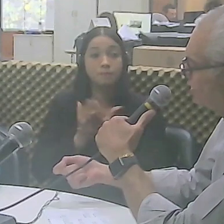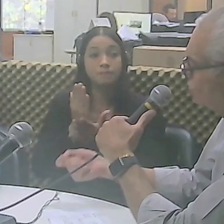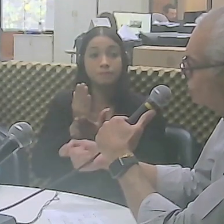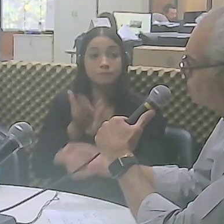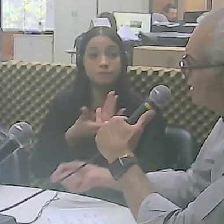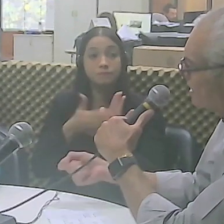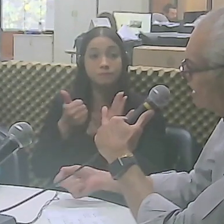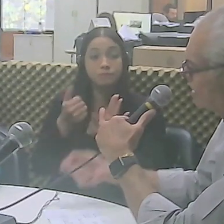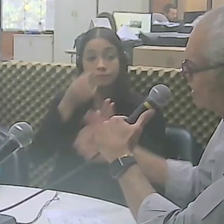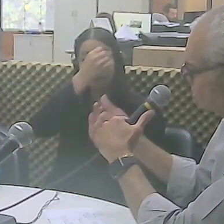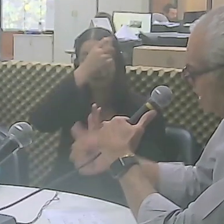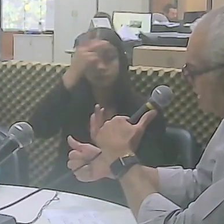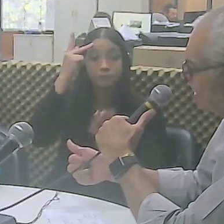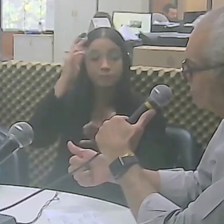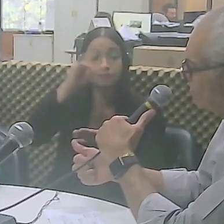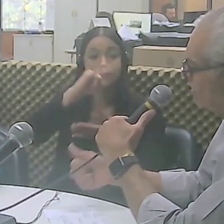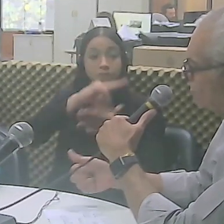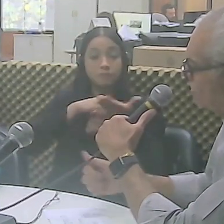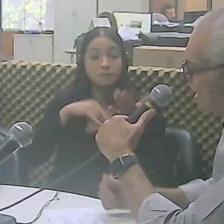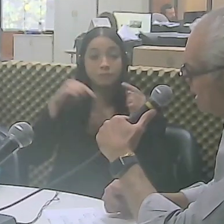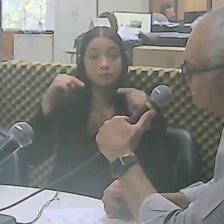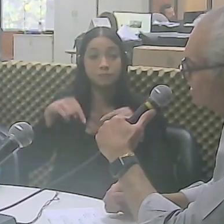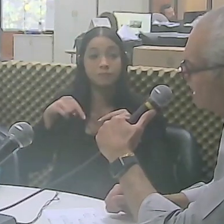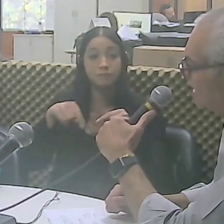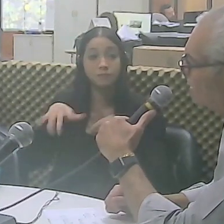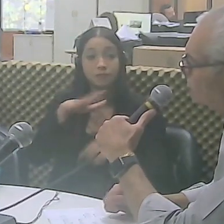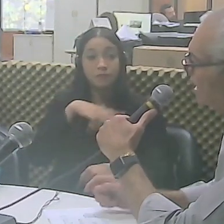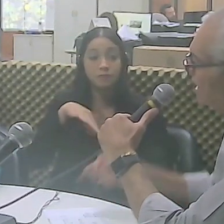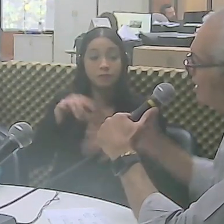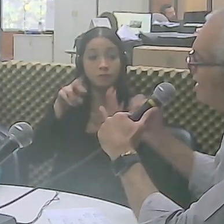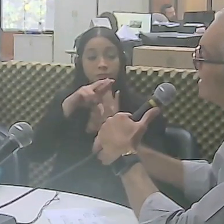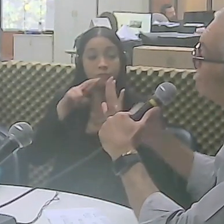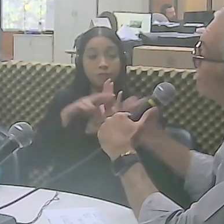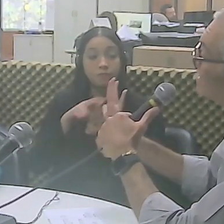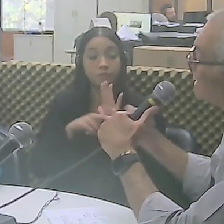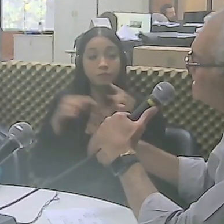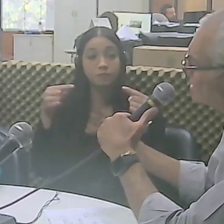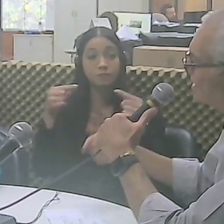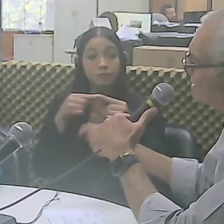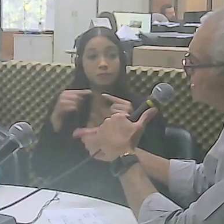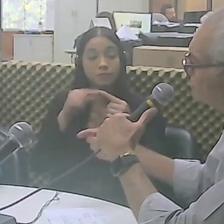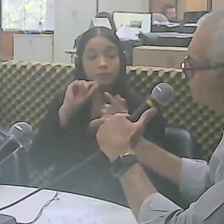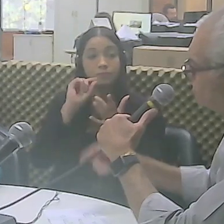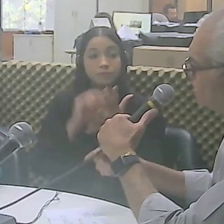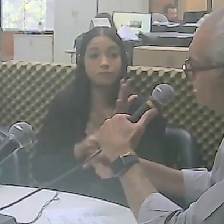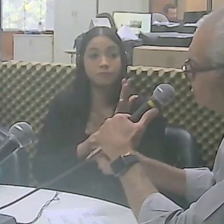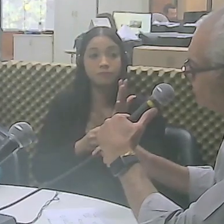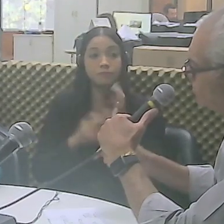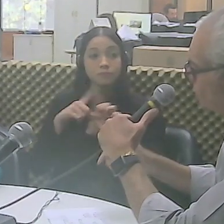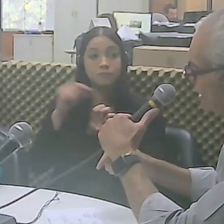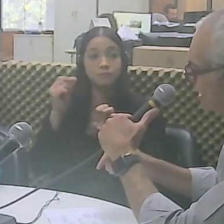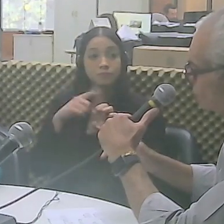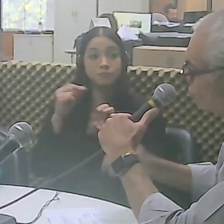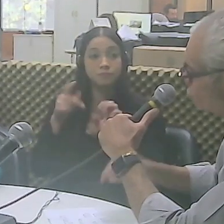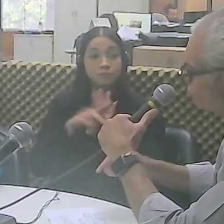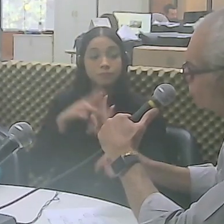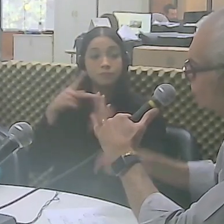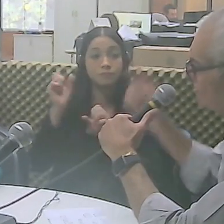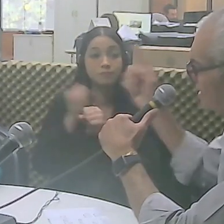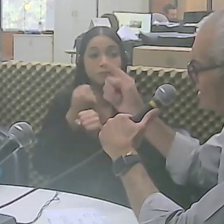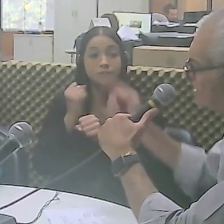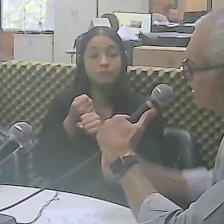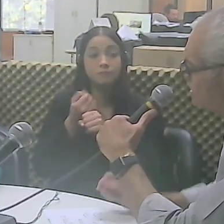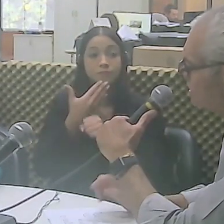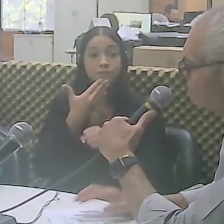da prefeitura uma declaração de que aqui na prefeitura a área está regular e aí ele faz a inscrição do empreendimento dele, a